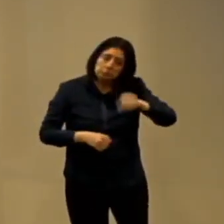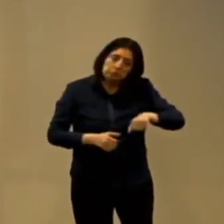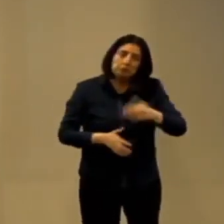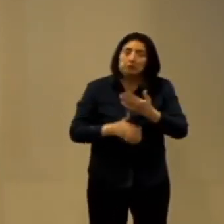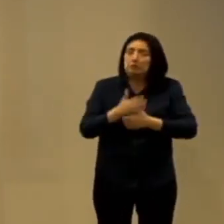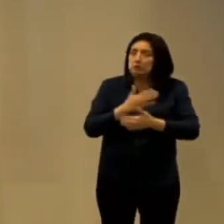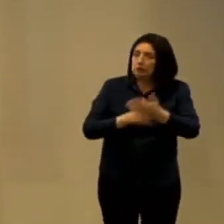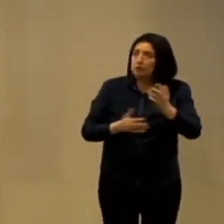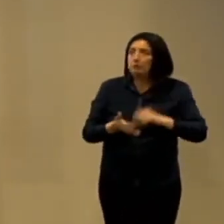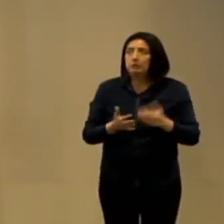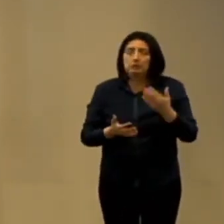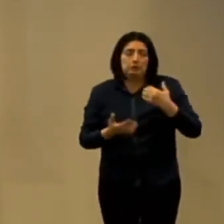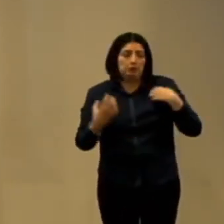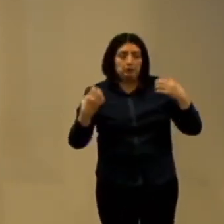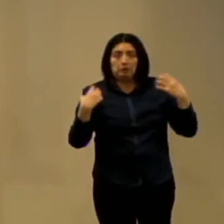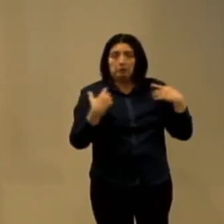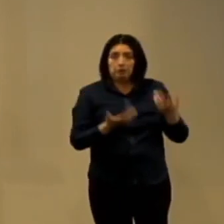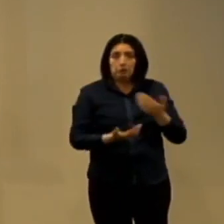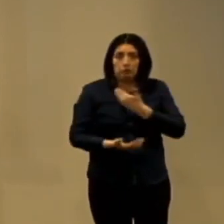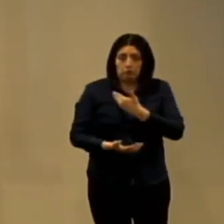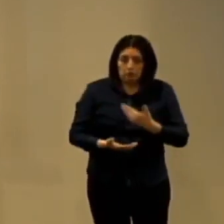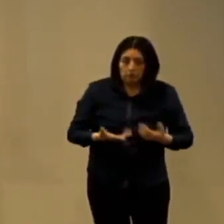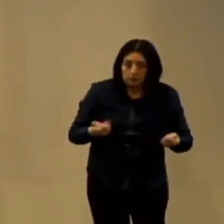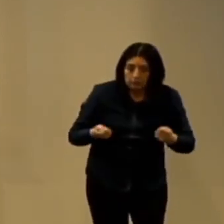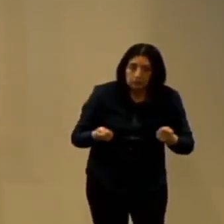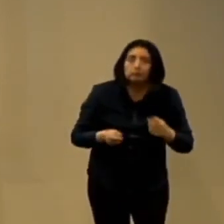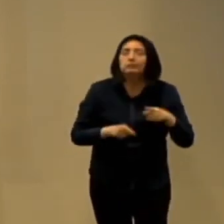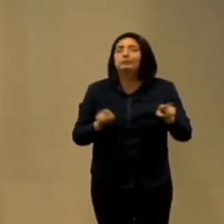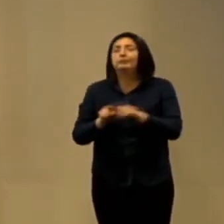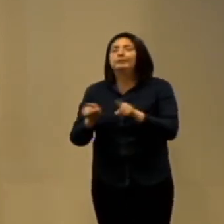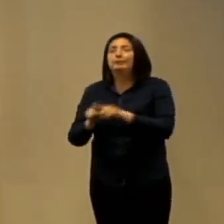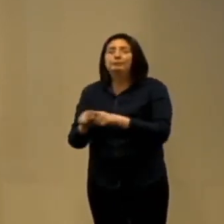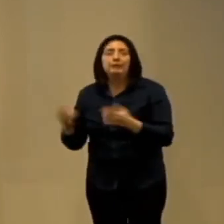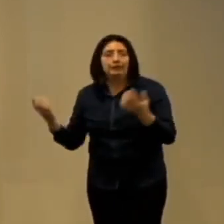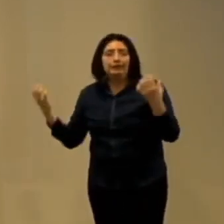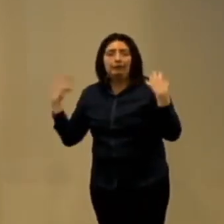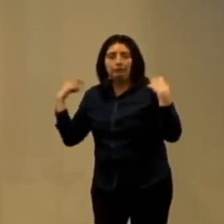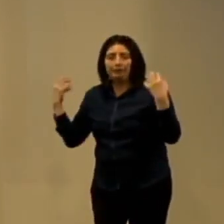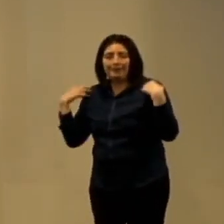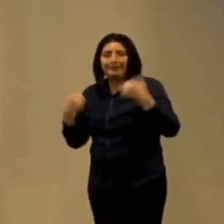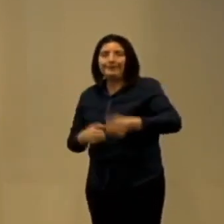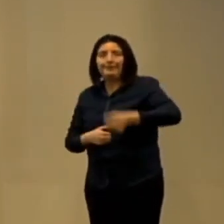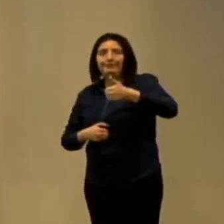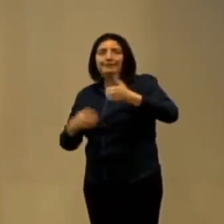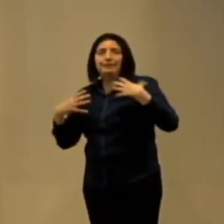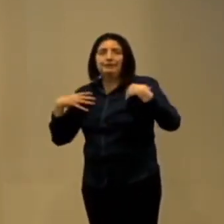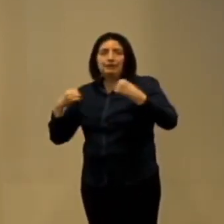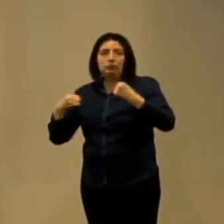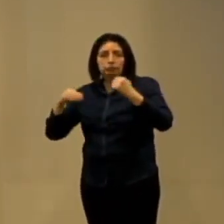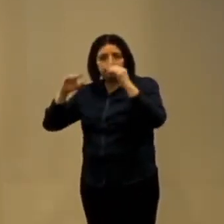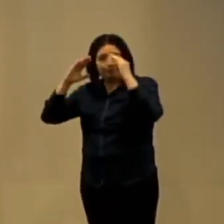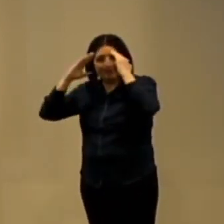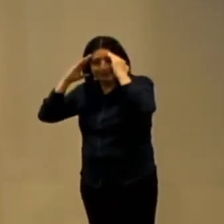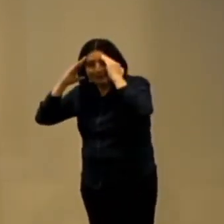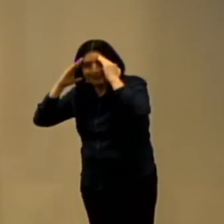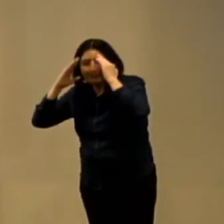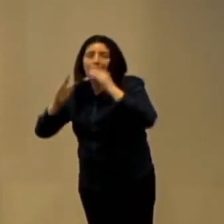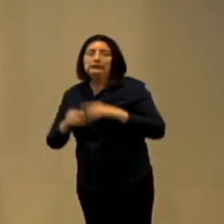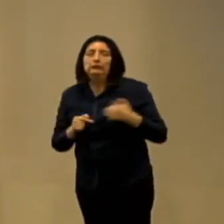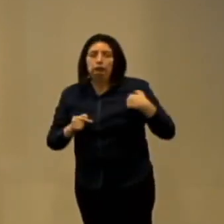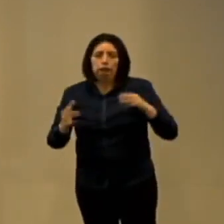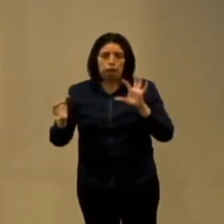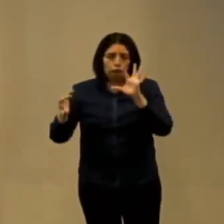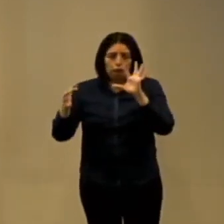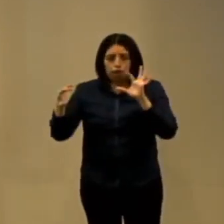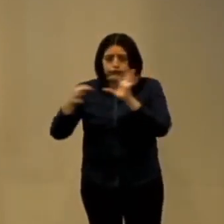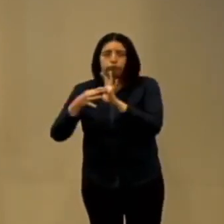la dirección que yo presido, que tengo el honor de presidir, como la dirección de salud mental. Entonces son los dos, y estamos articulados